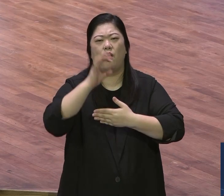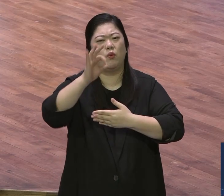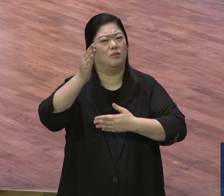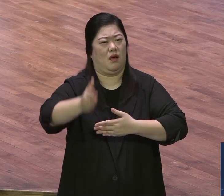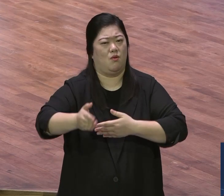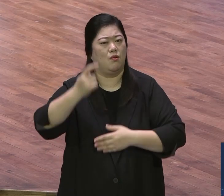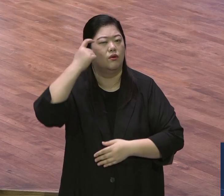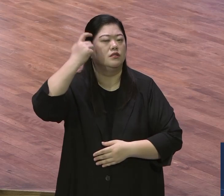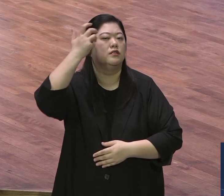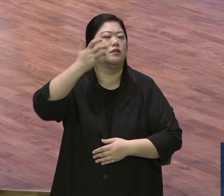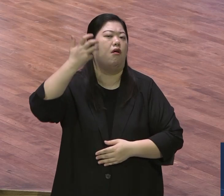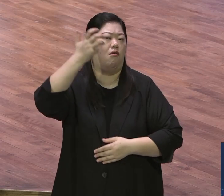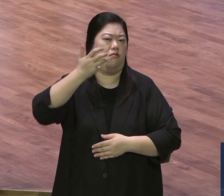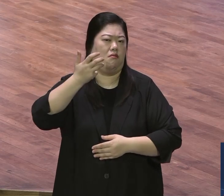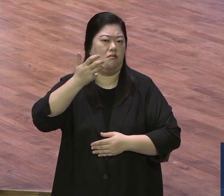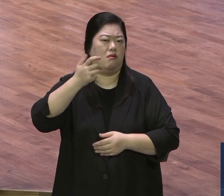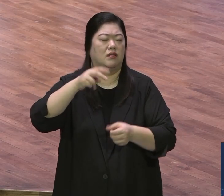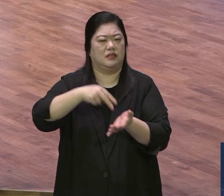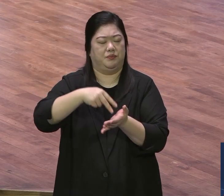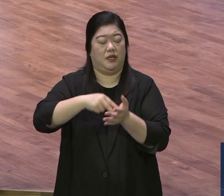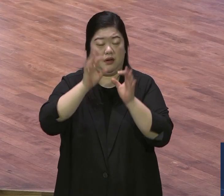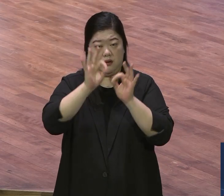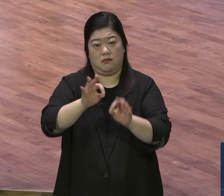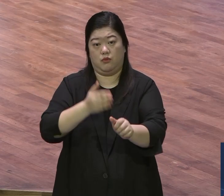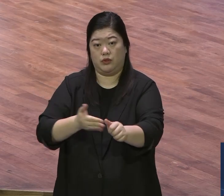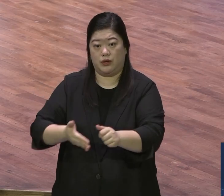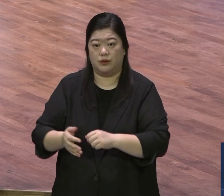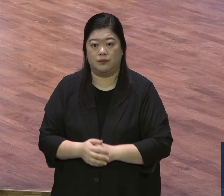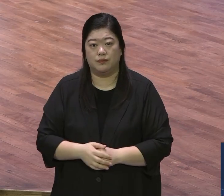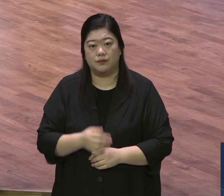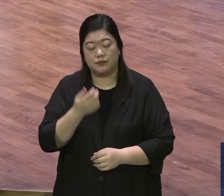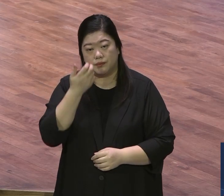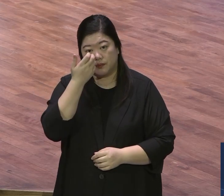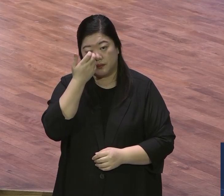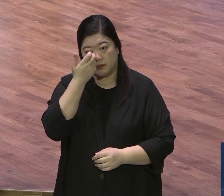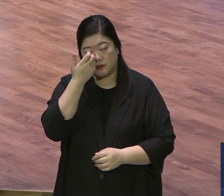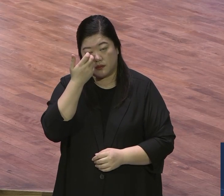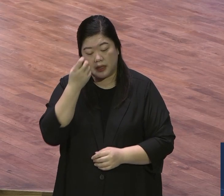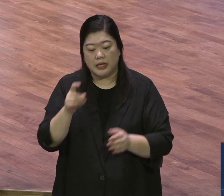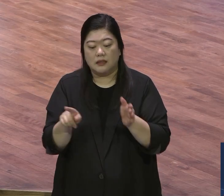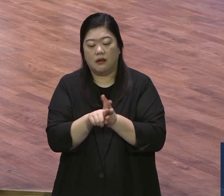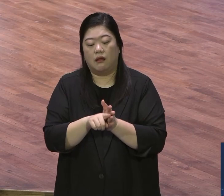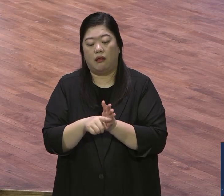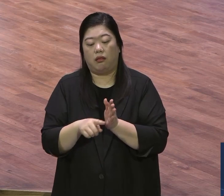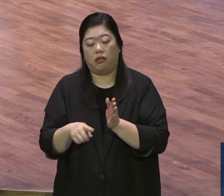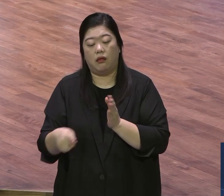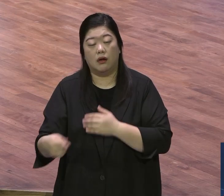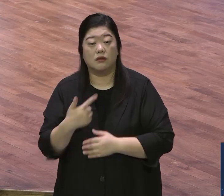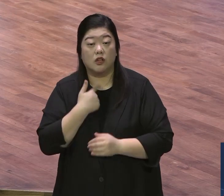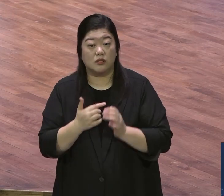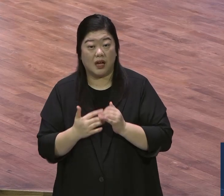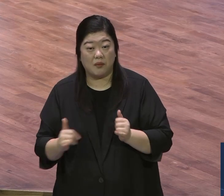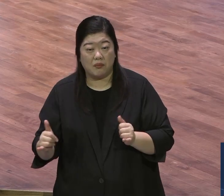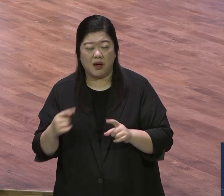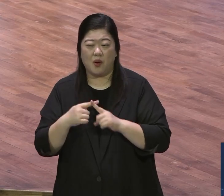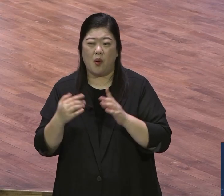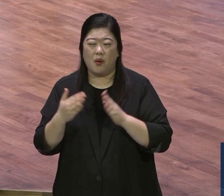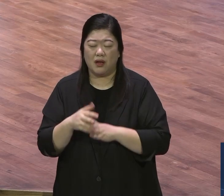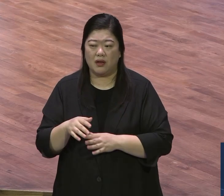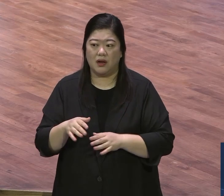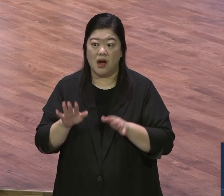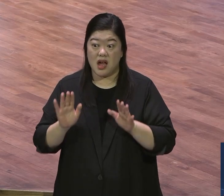지금은요 의영부가 다 떨어져 나갑니다 다 도태됩니다 이제 보시라고요 어려움 생겨오면 다 도태됩니다 교회 나가도 별 수 없다